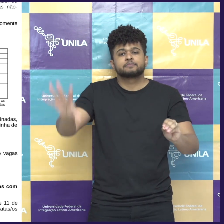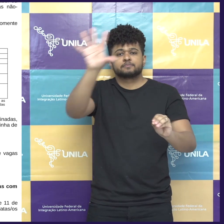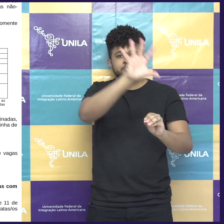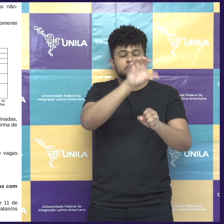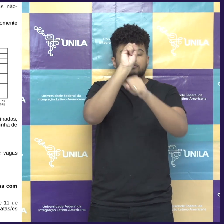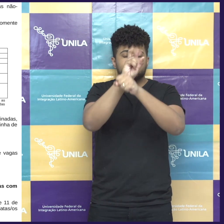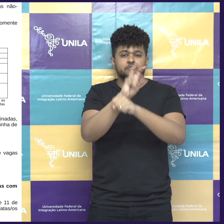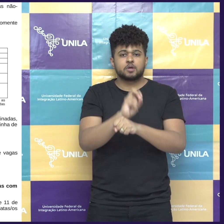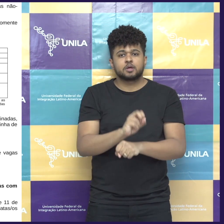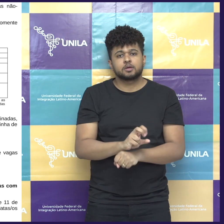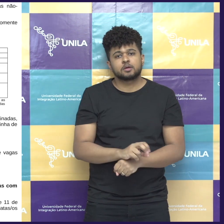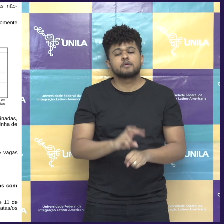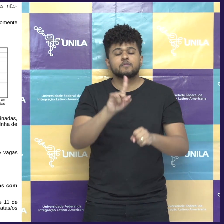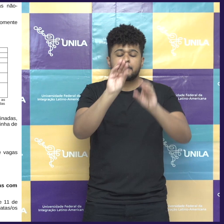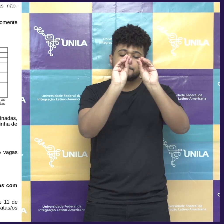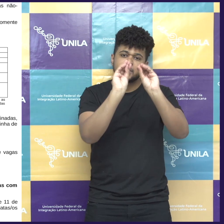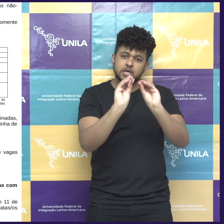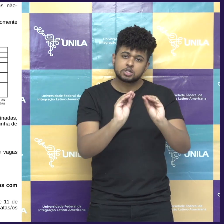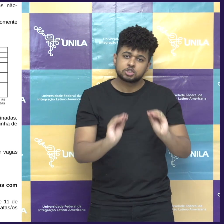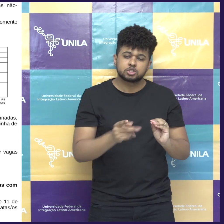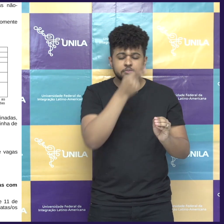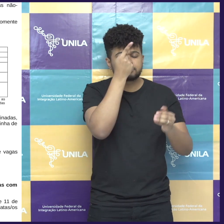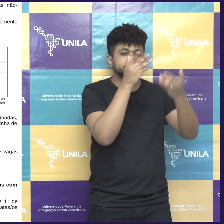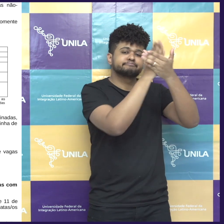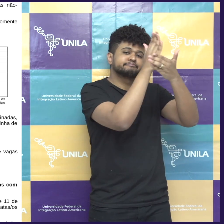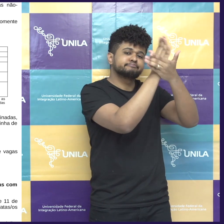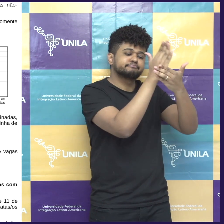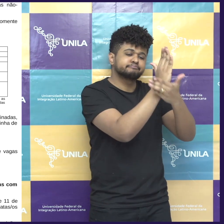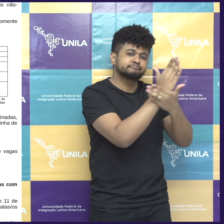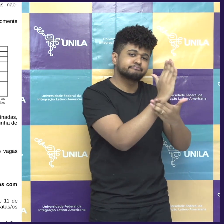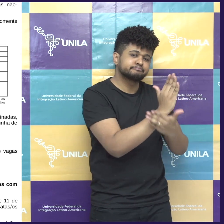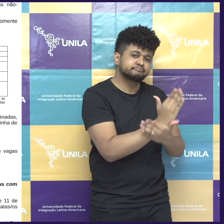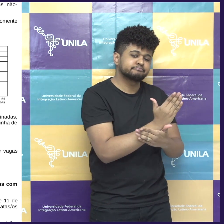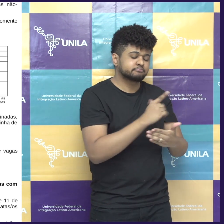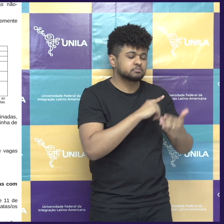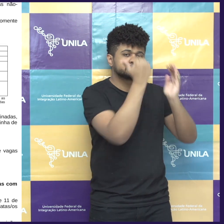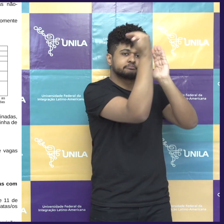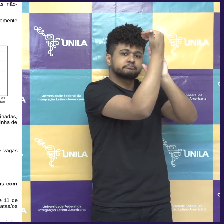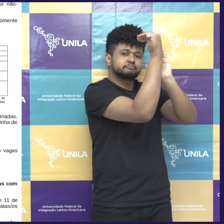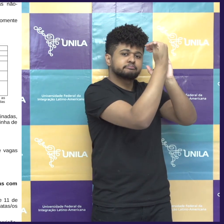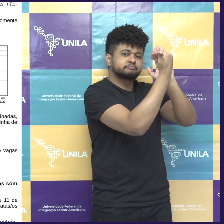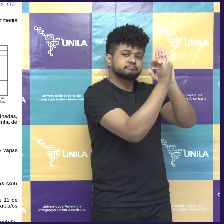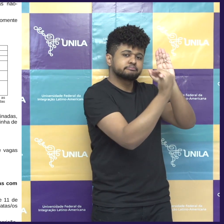ampla concorrência e serão preenchidas pelos demais candidatos